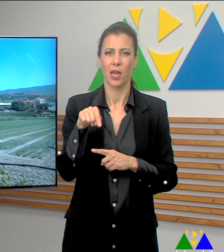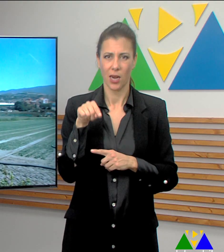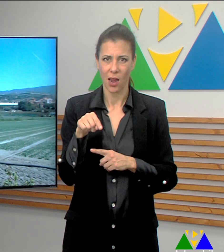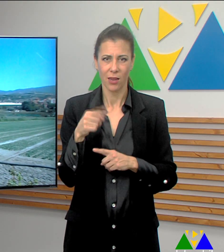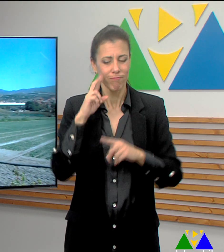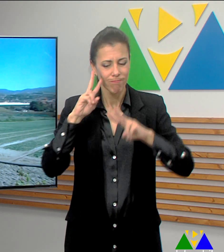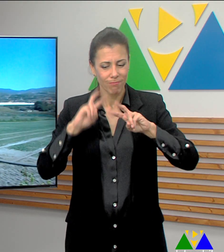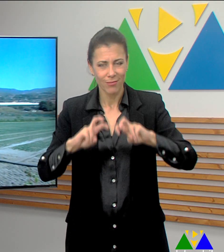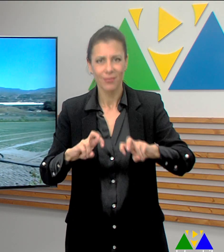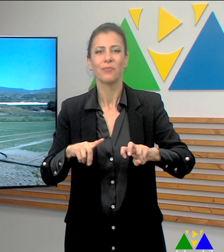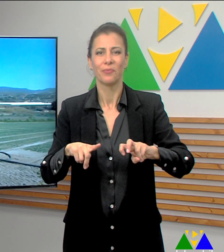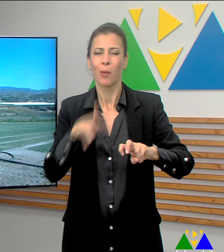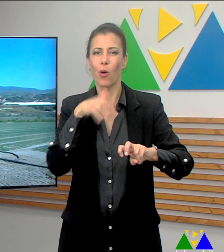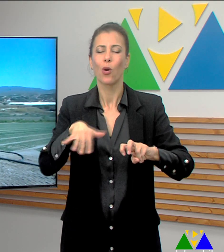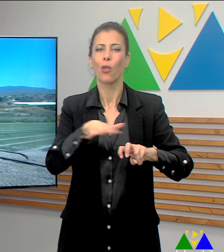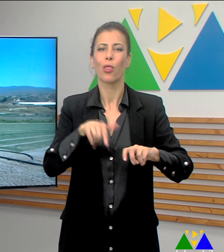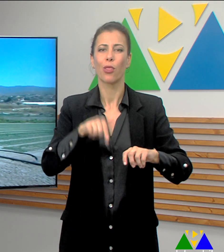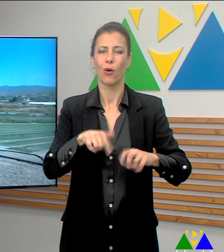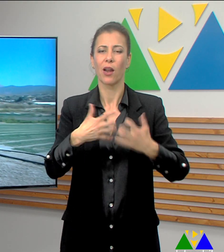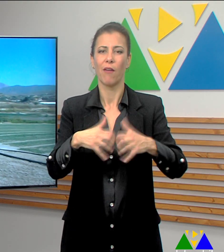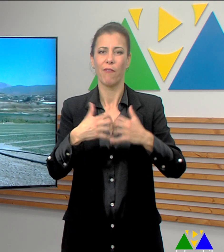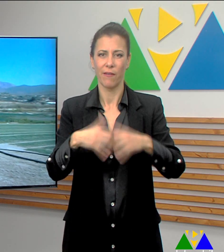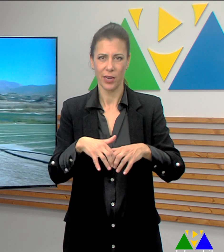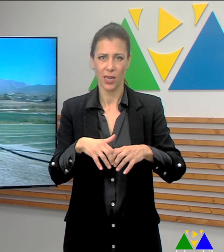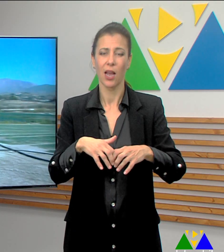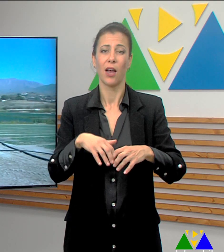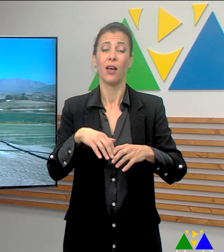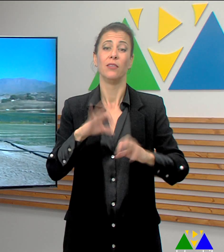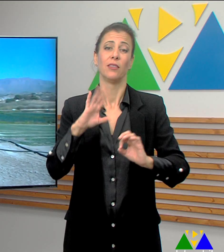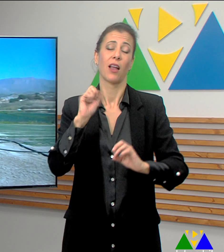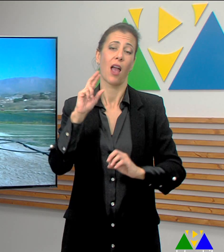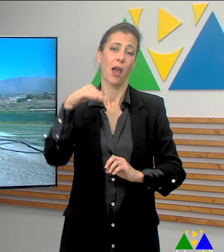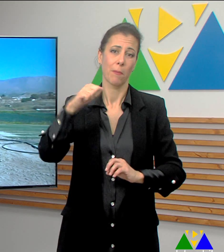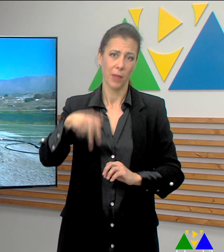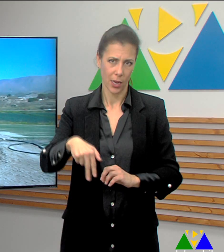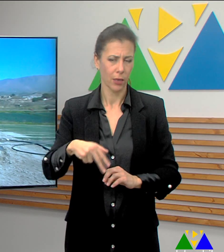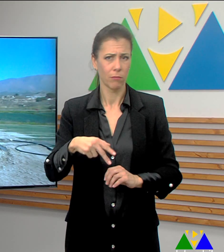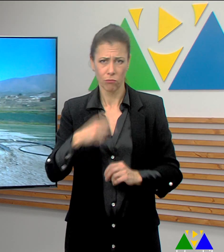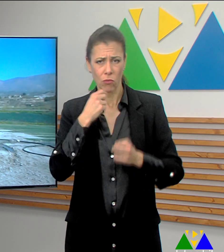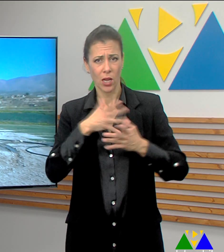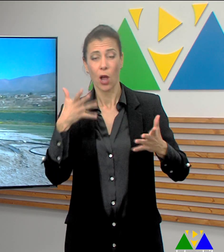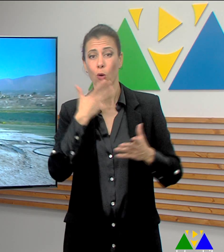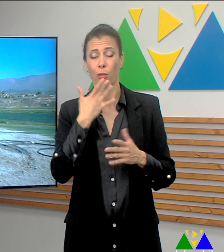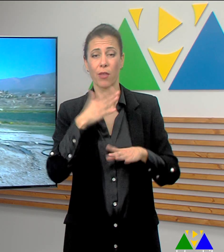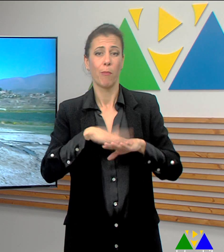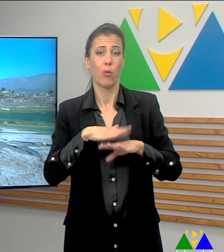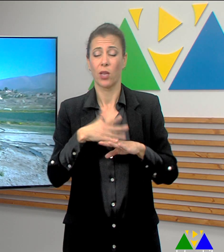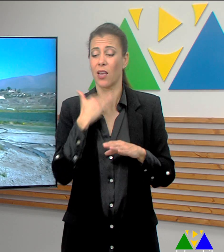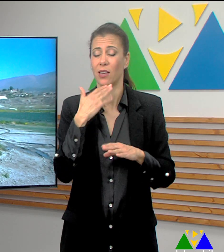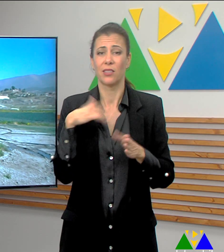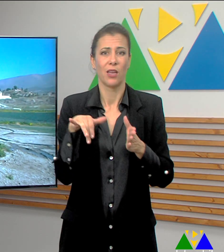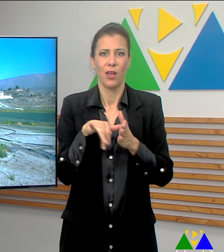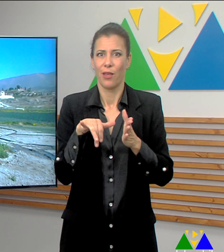incursión hacia la zona de la fábrica del Carmen, la cual es una gran desconocida, por aquello de encontrarse pues prácticamente